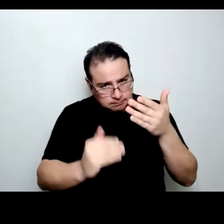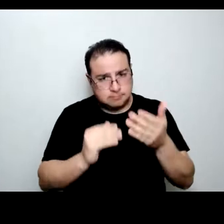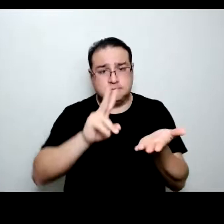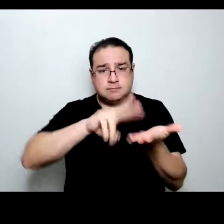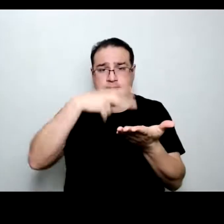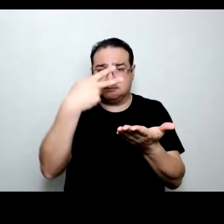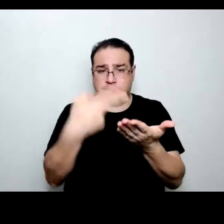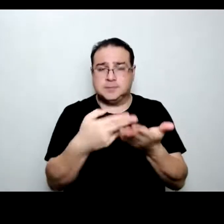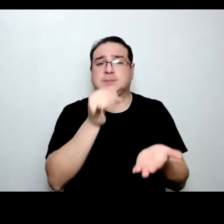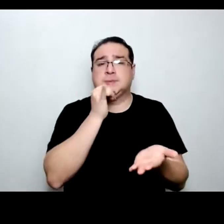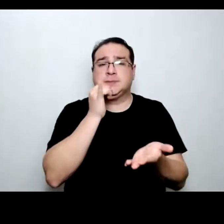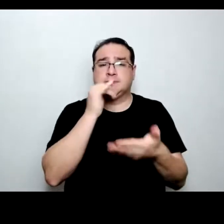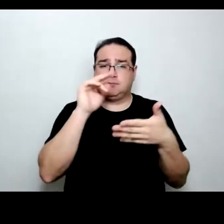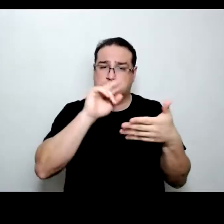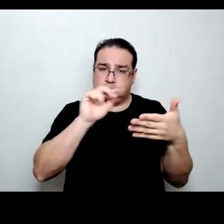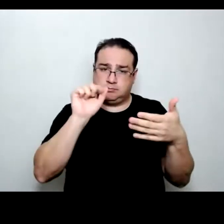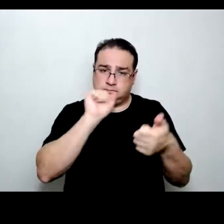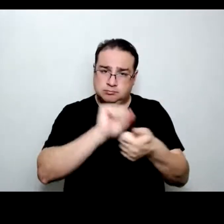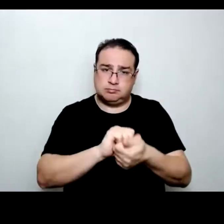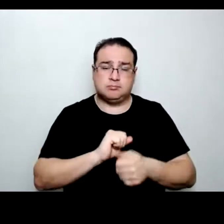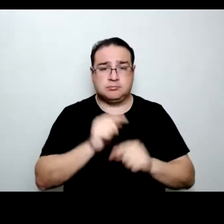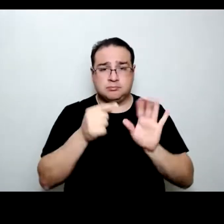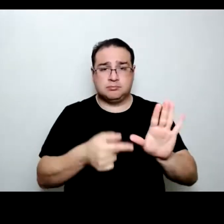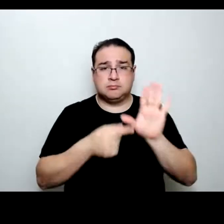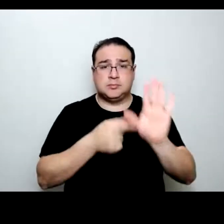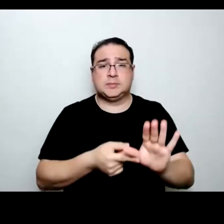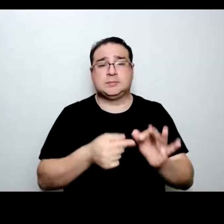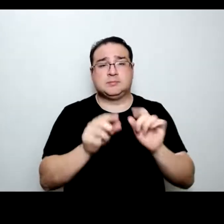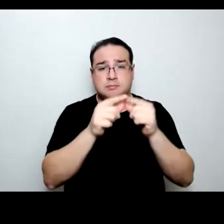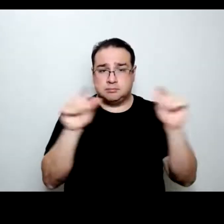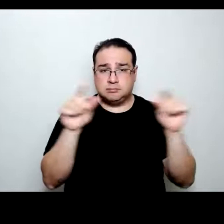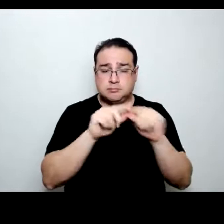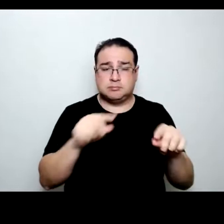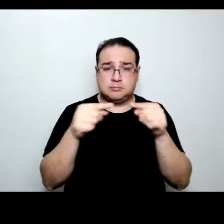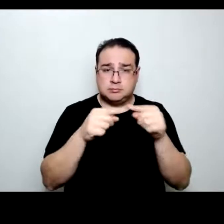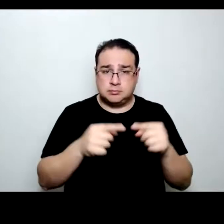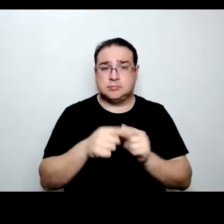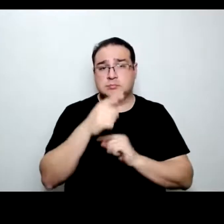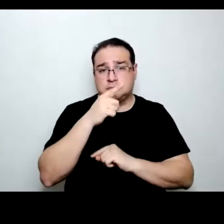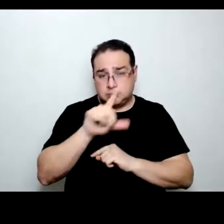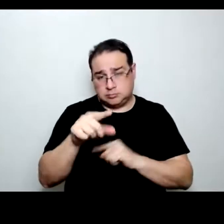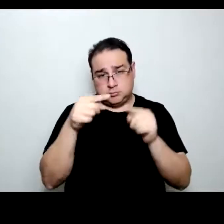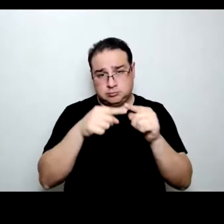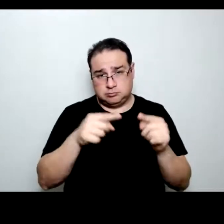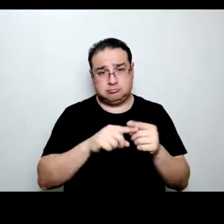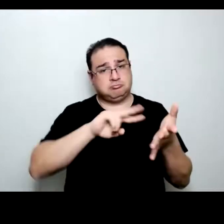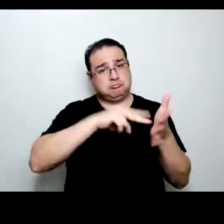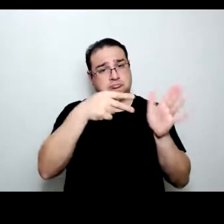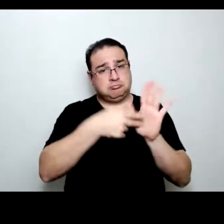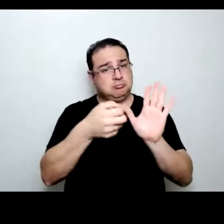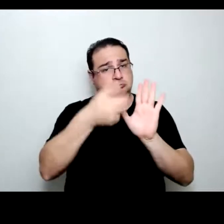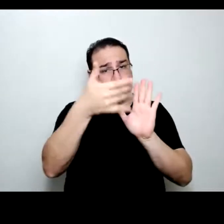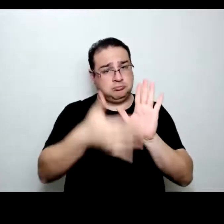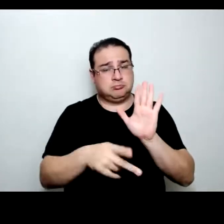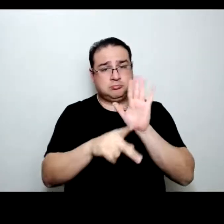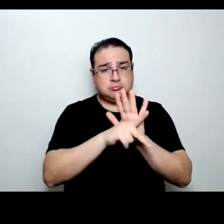tradução desses exemplos, pode ainda indicar expressões idiomáticas e dar seu significado, né? E trazer